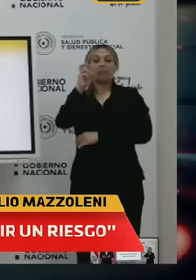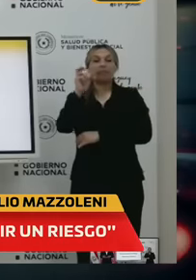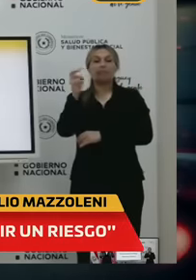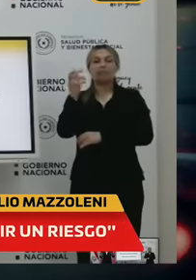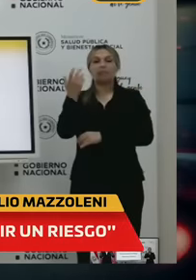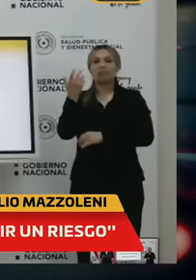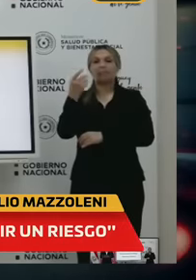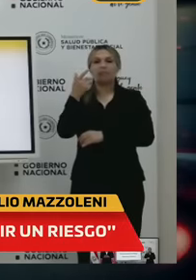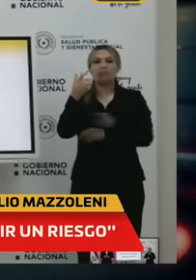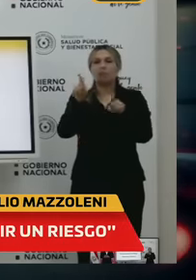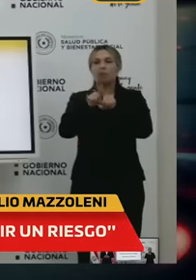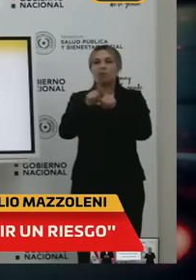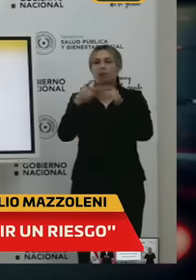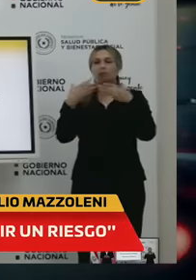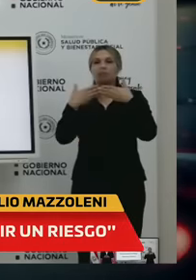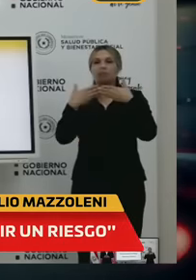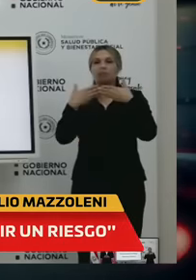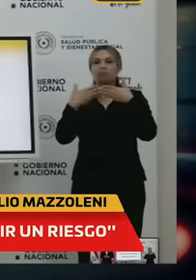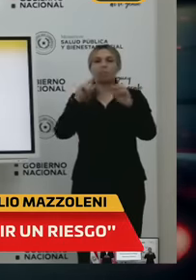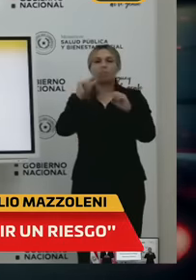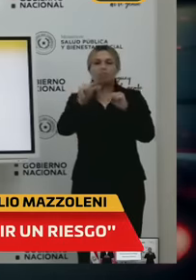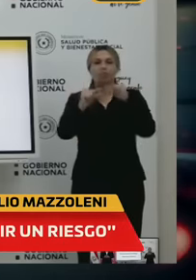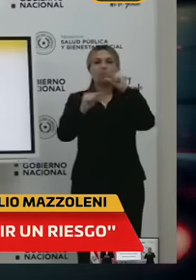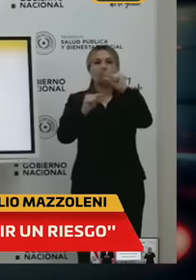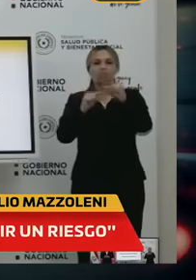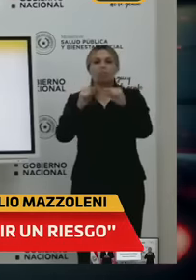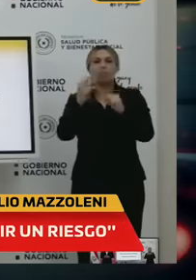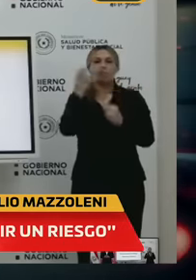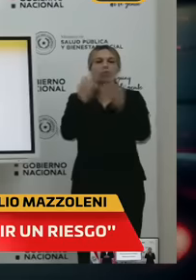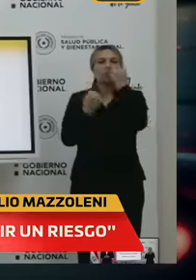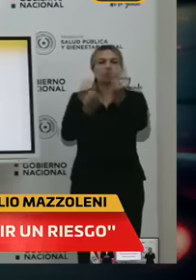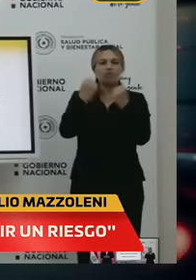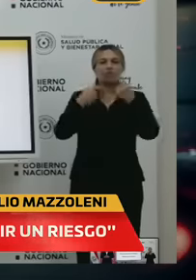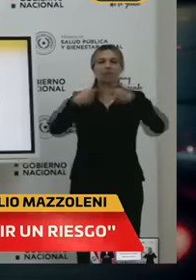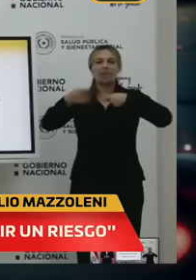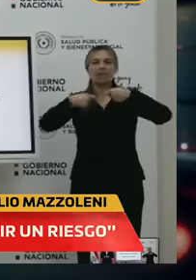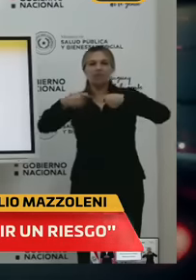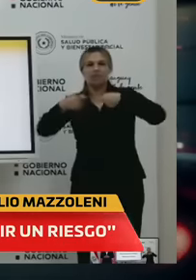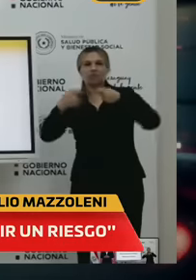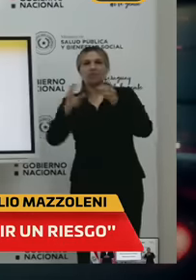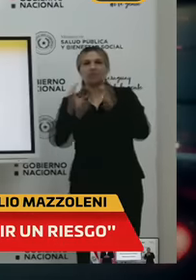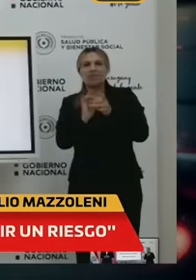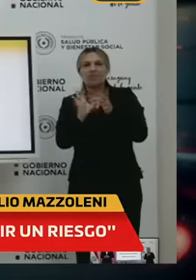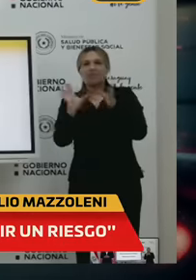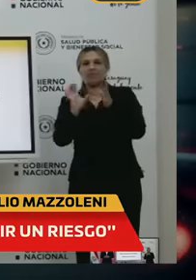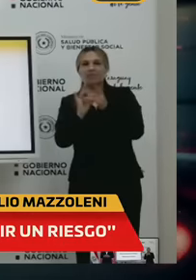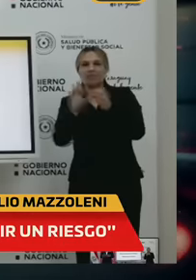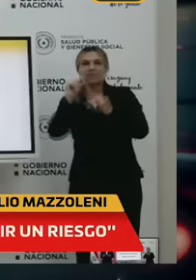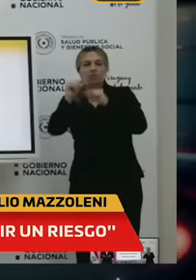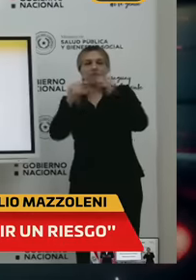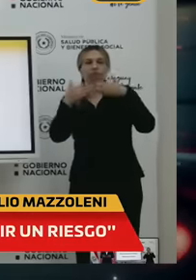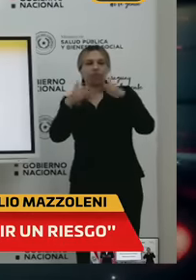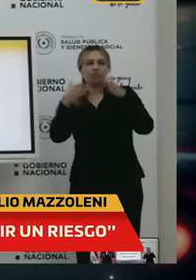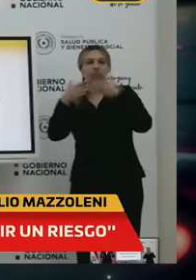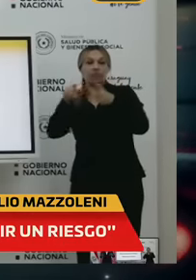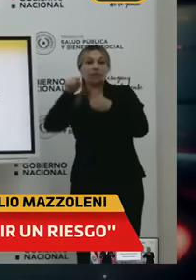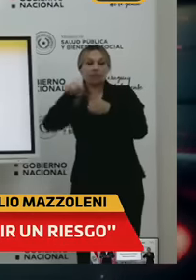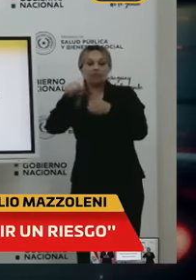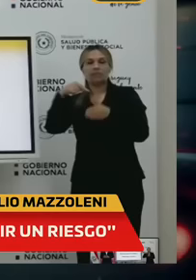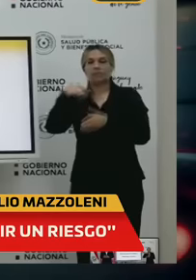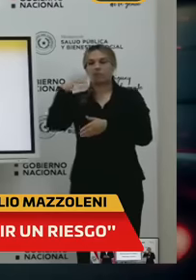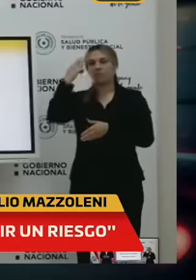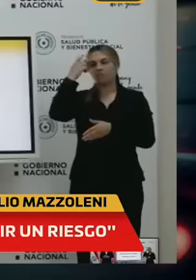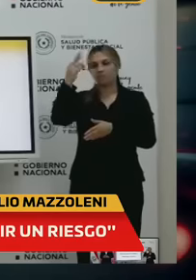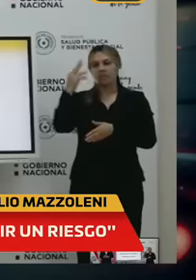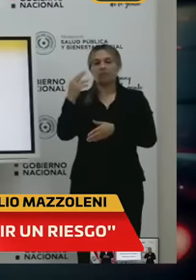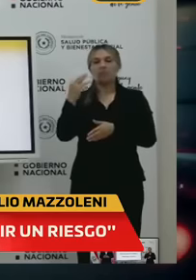están en reabrir de a poco la economía y retomar algunas libertades, en ese sentido uno